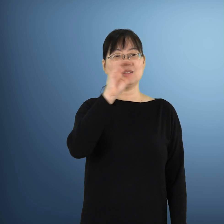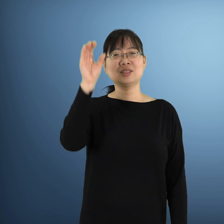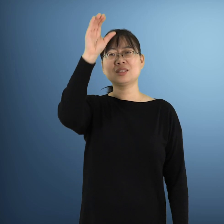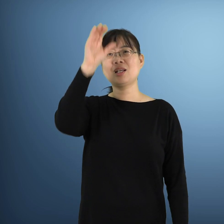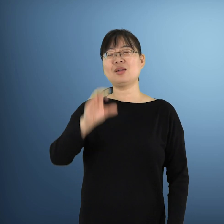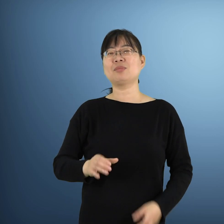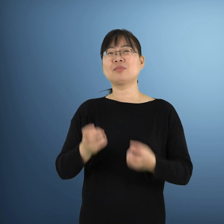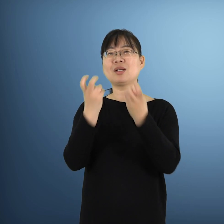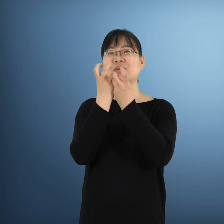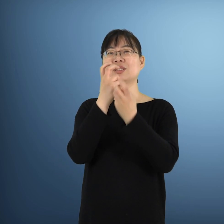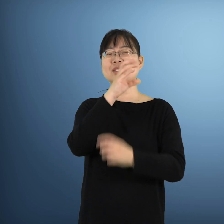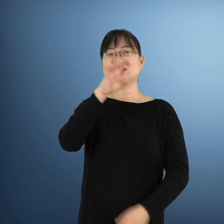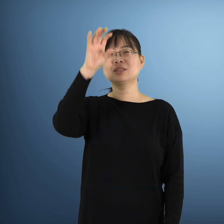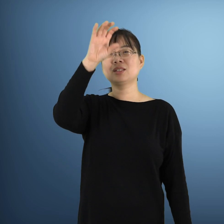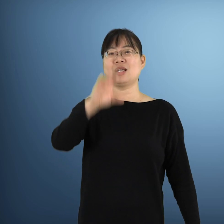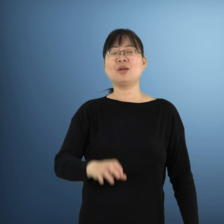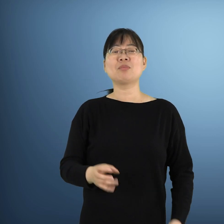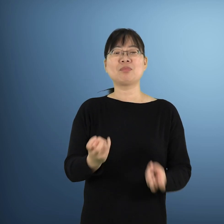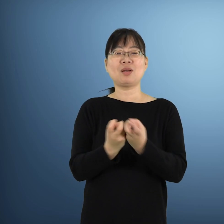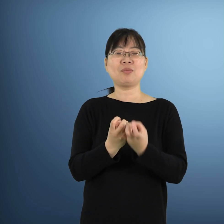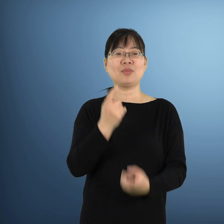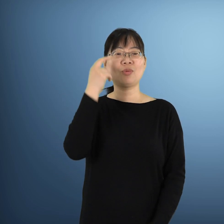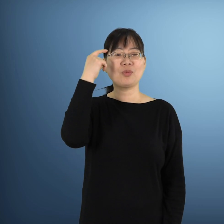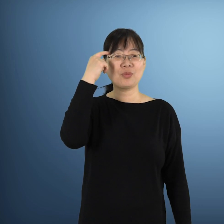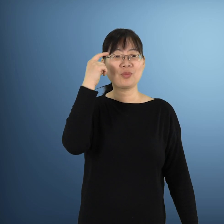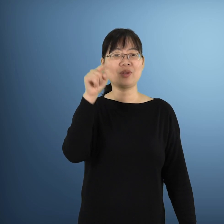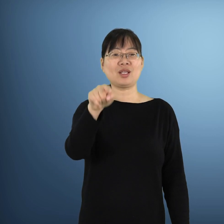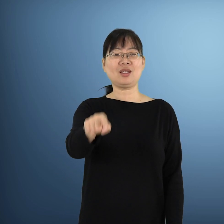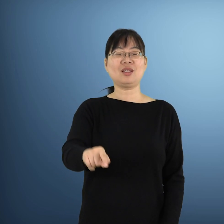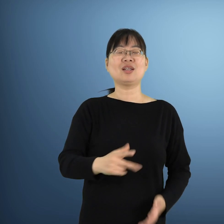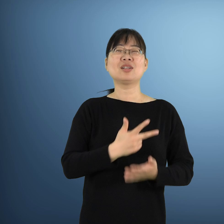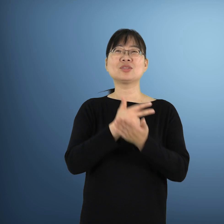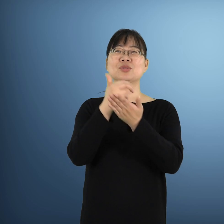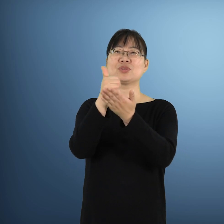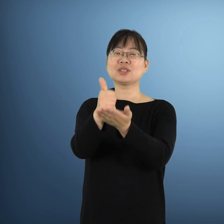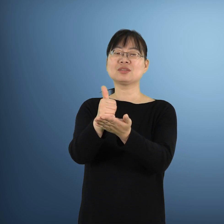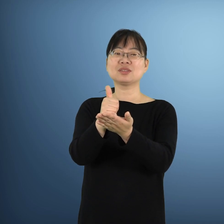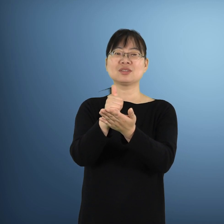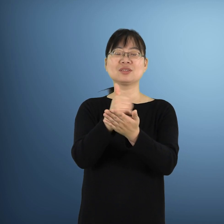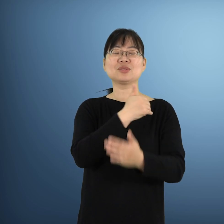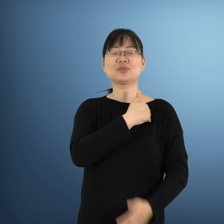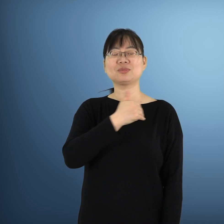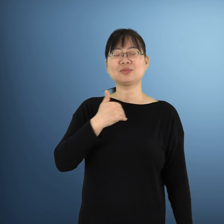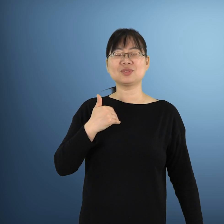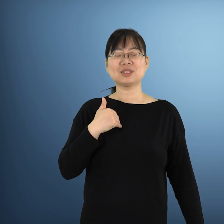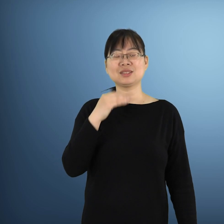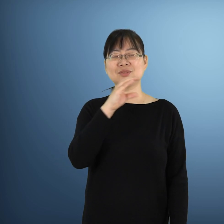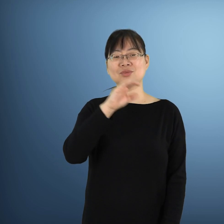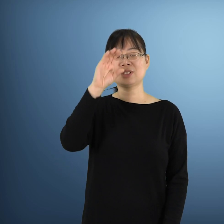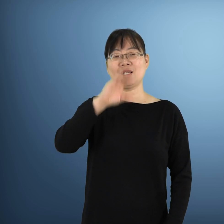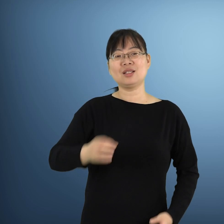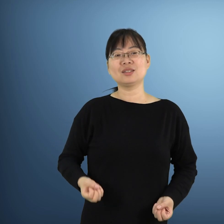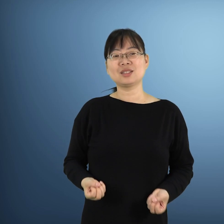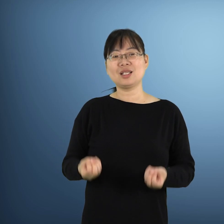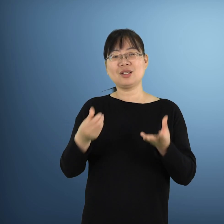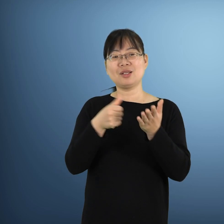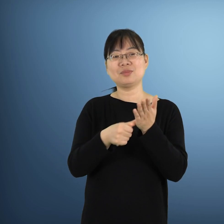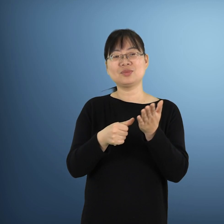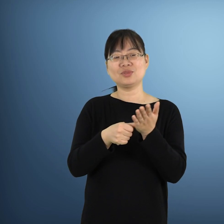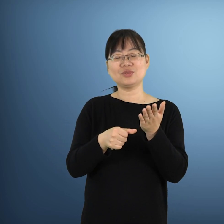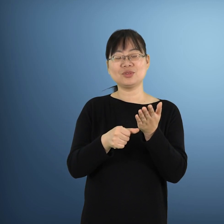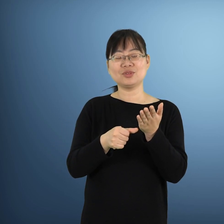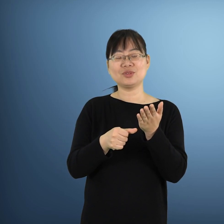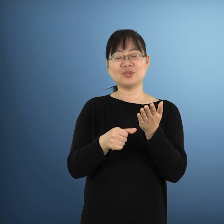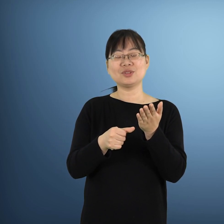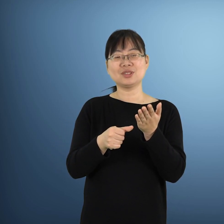십자가의 방법이 왜 십자가의 방법입니까? 주님이 기꺼이 십자가 제단에 제물 되는 순간